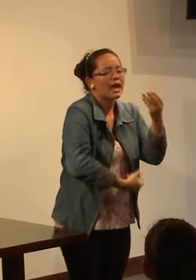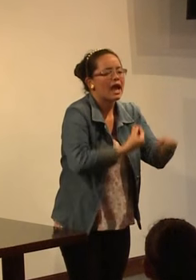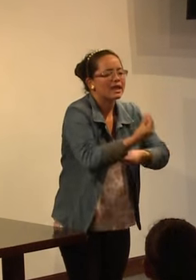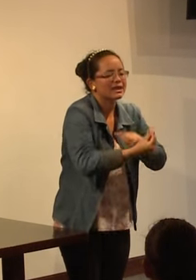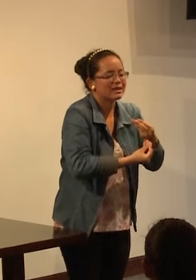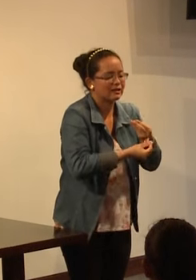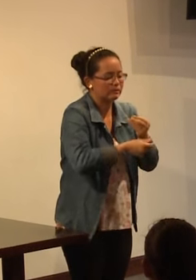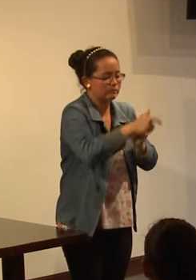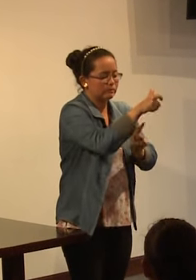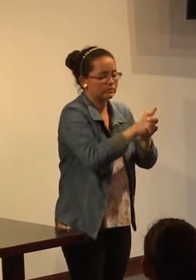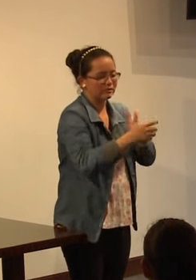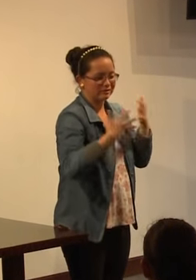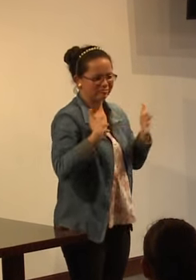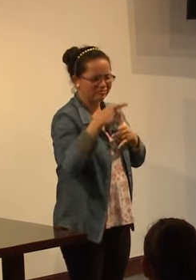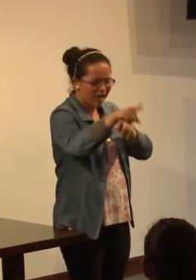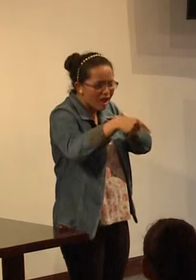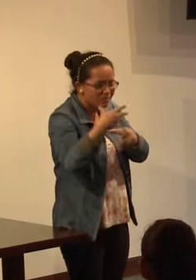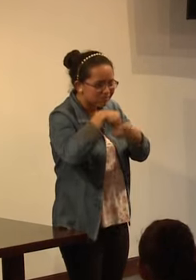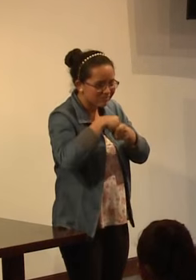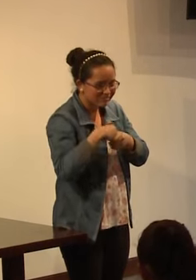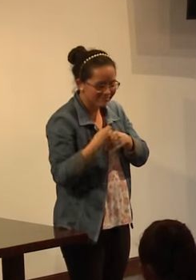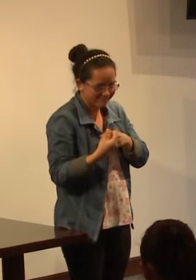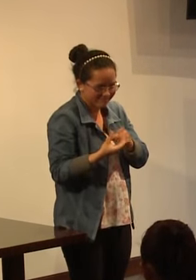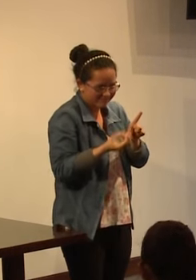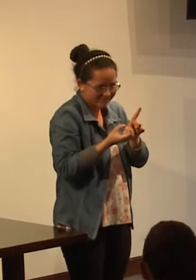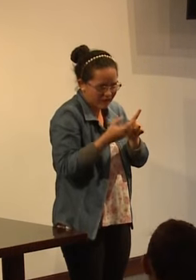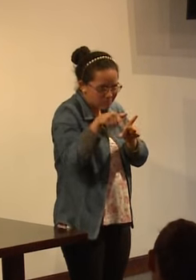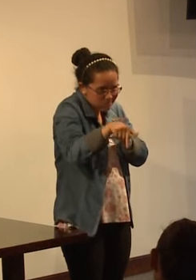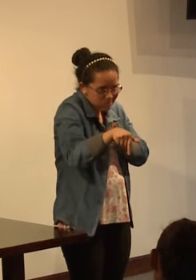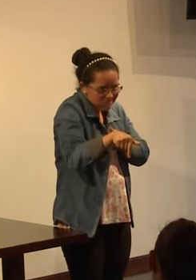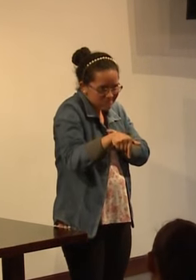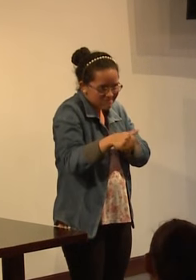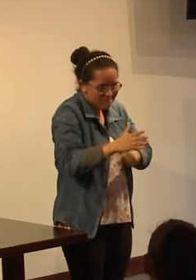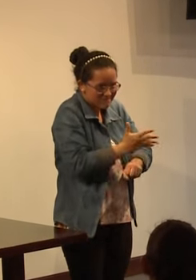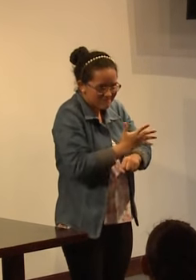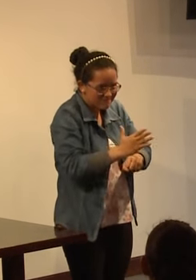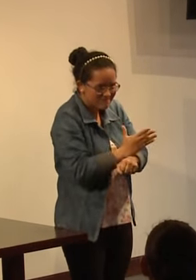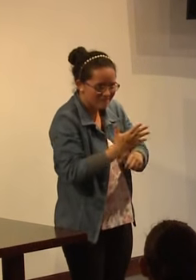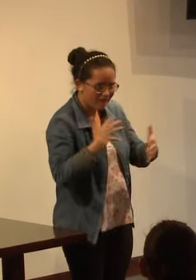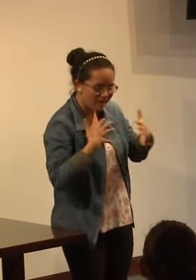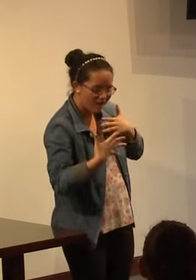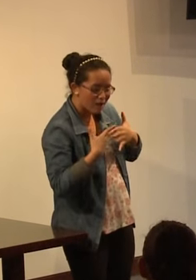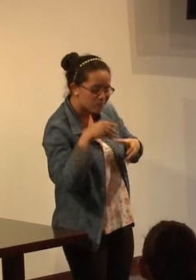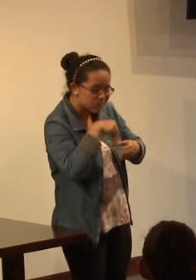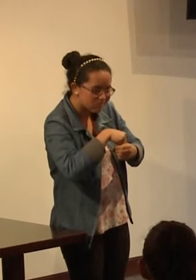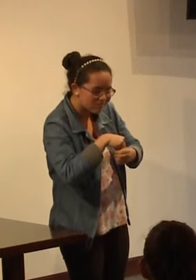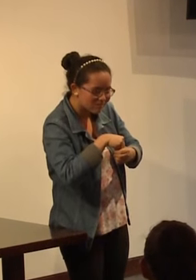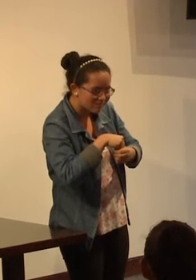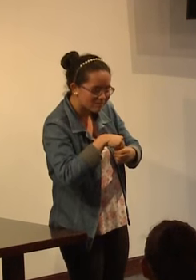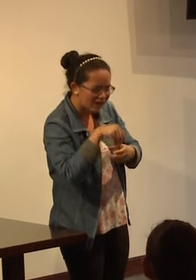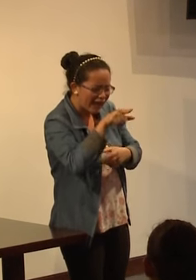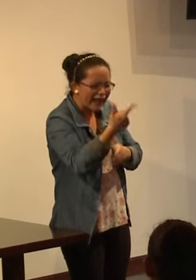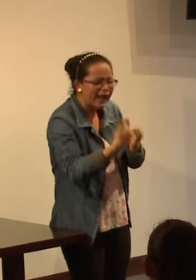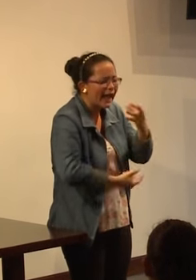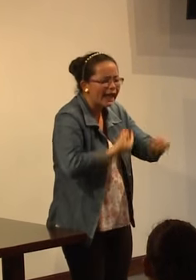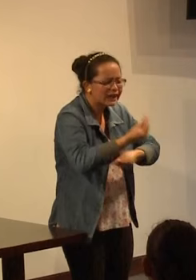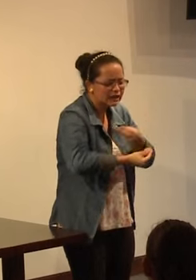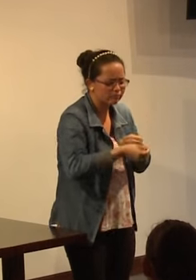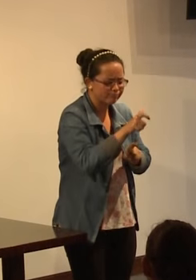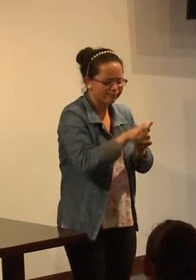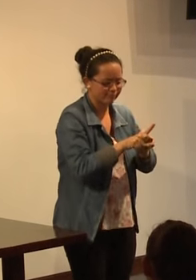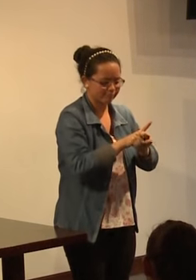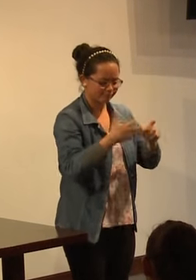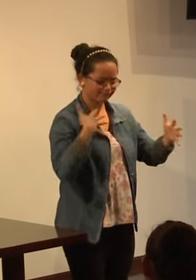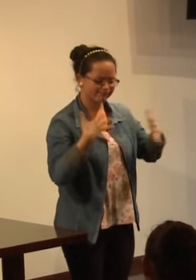que tienen aquí en la universidad también la carrera de artes escénicas, ¿qué hace un actor de cuando estudia y se mata toda la vida haciendo ejercicios